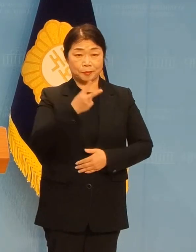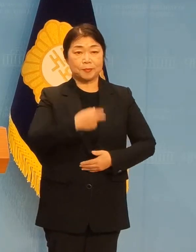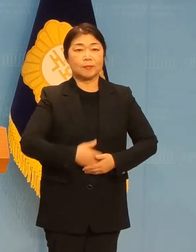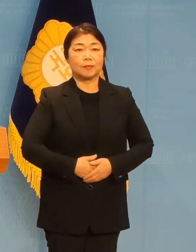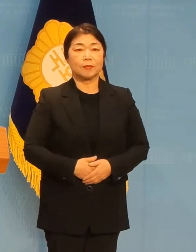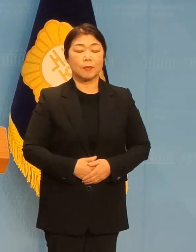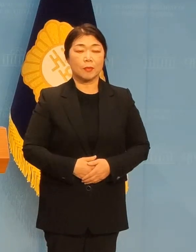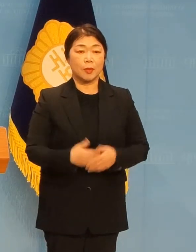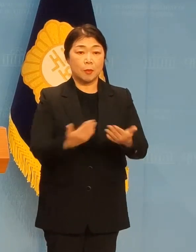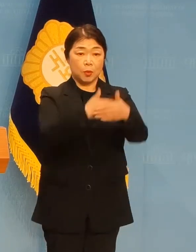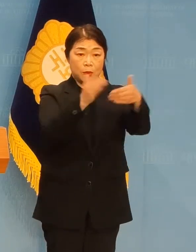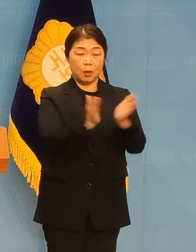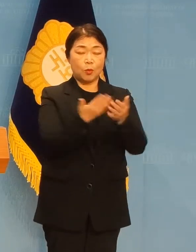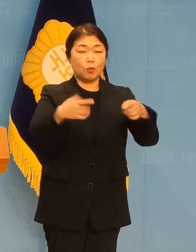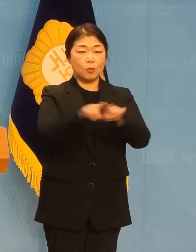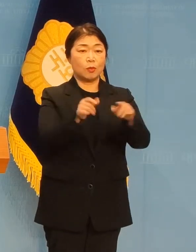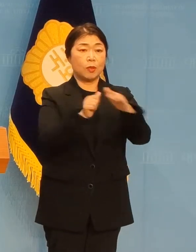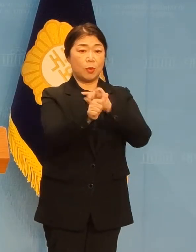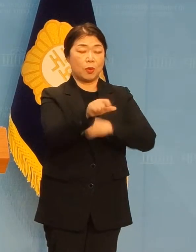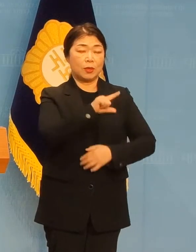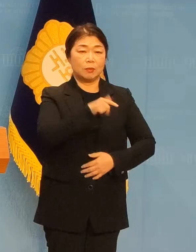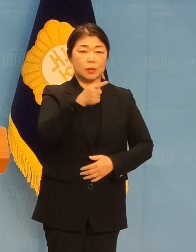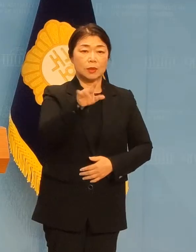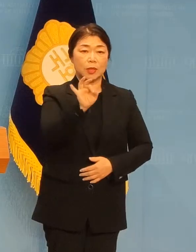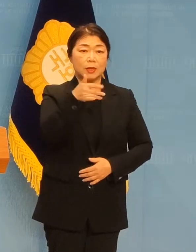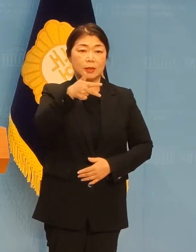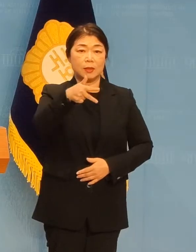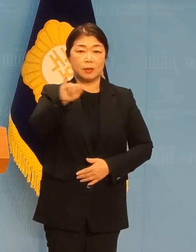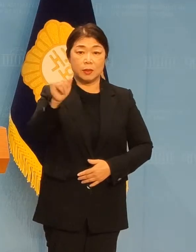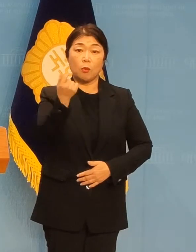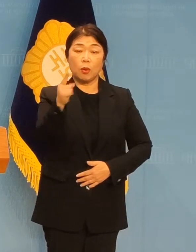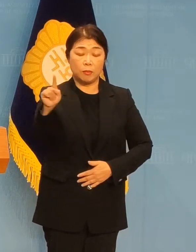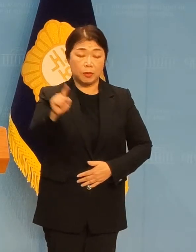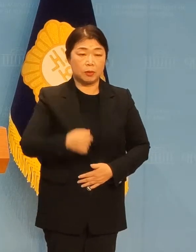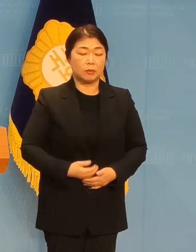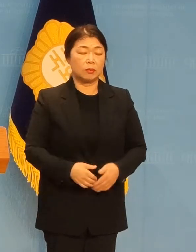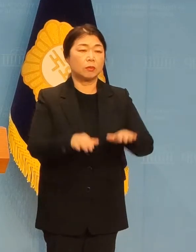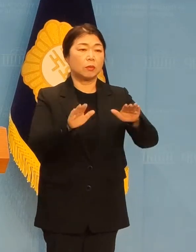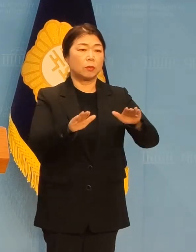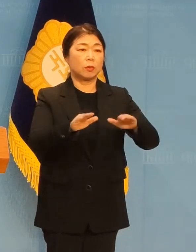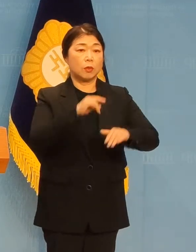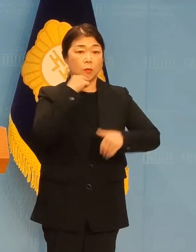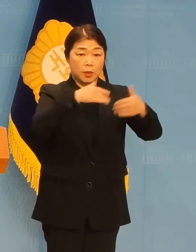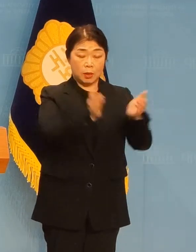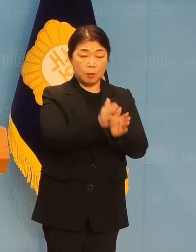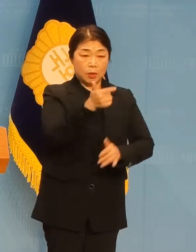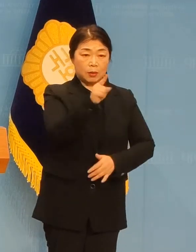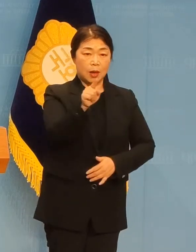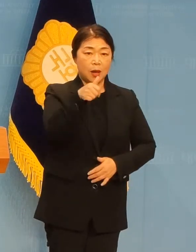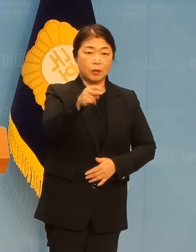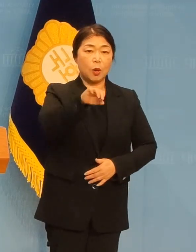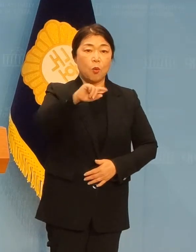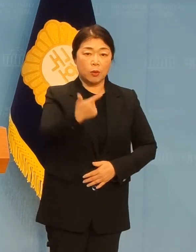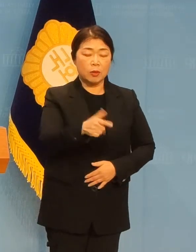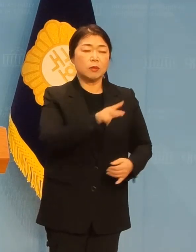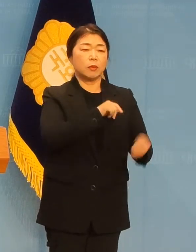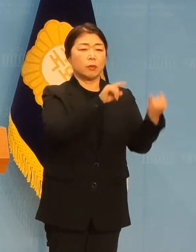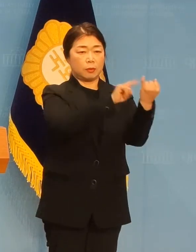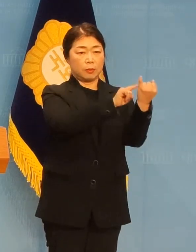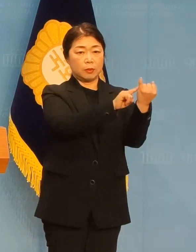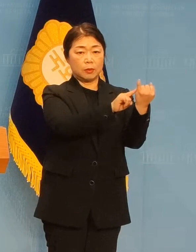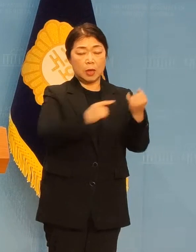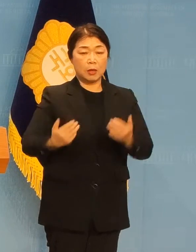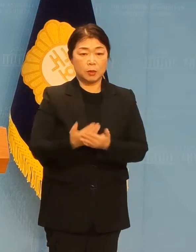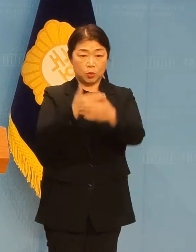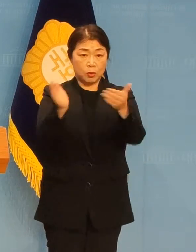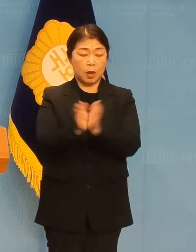네, 진보당 공동대표 장지화입니다. 오늘 국민의힘 나경원 의원을 진보당과 진보당 10만 당원에